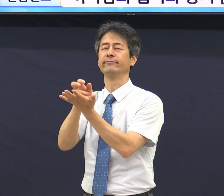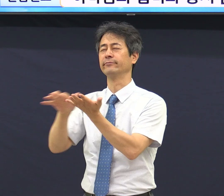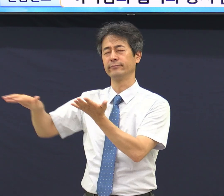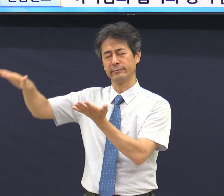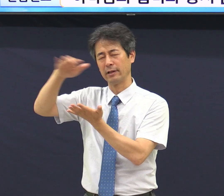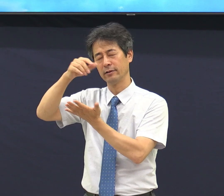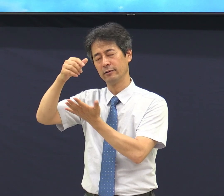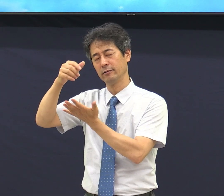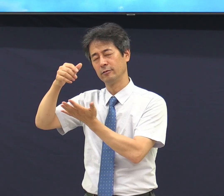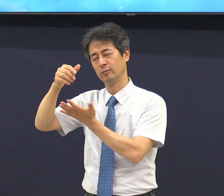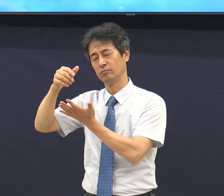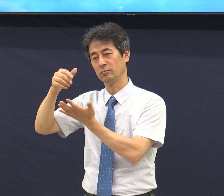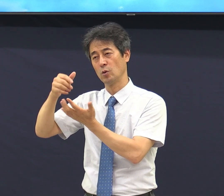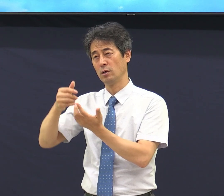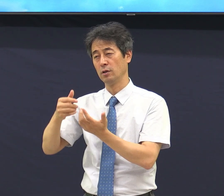그 이제 세례